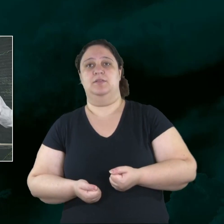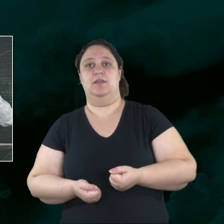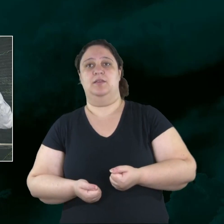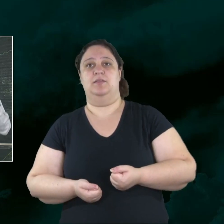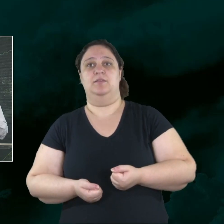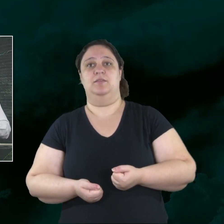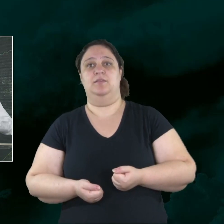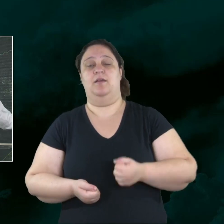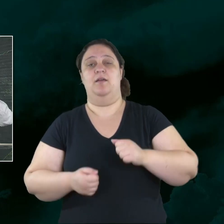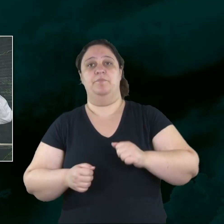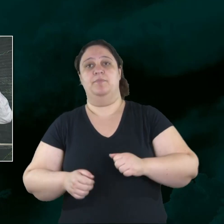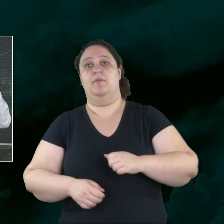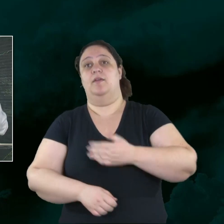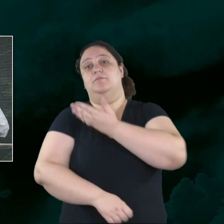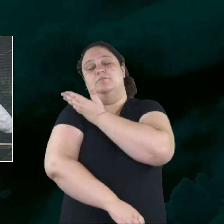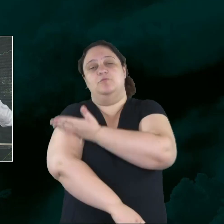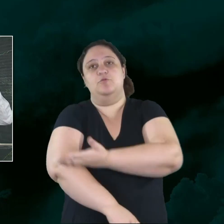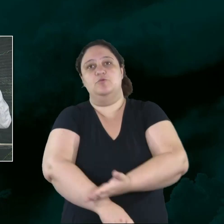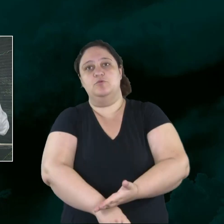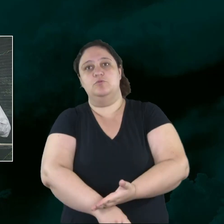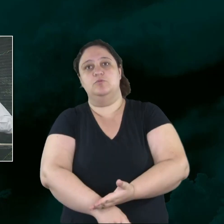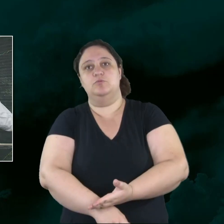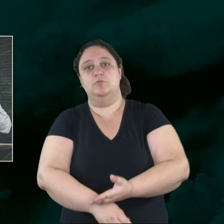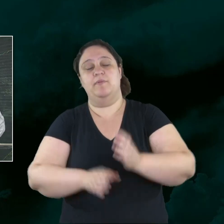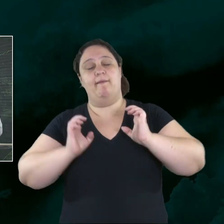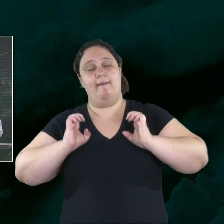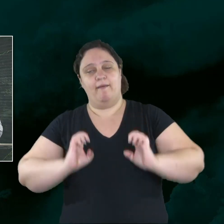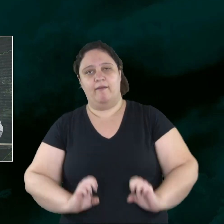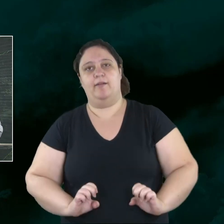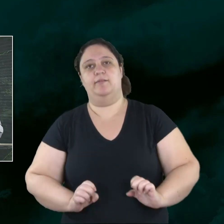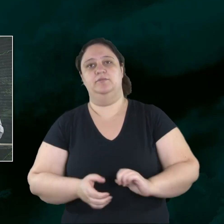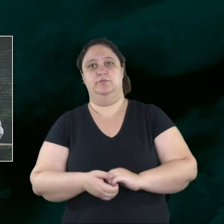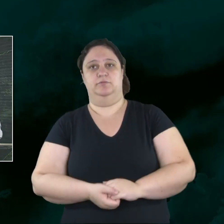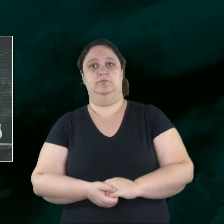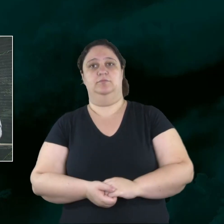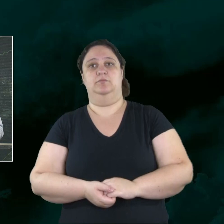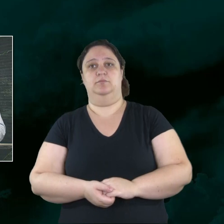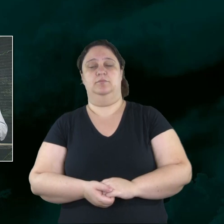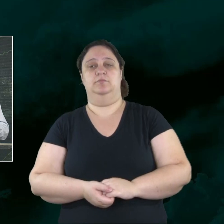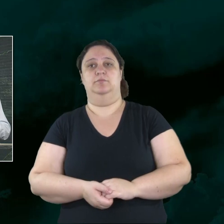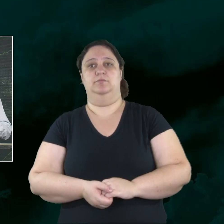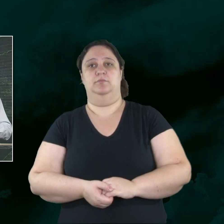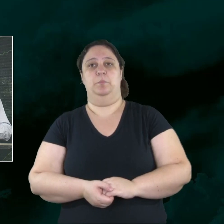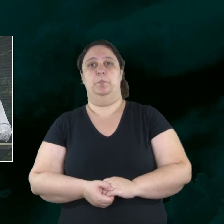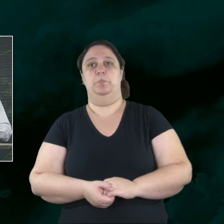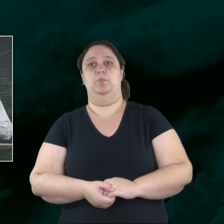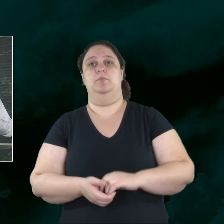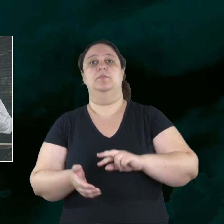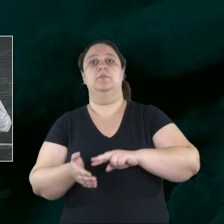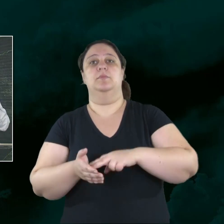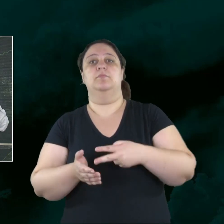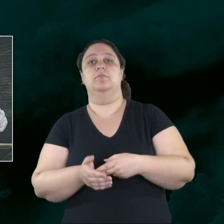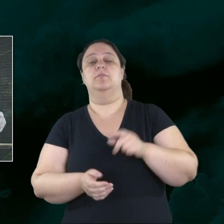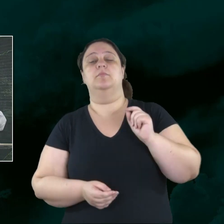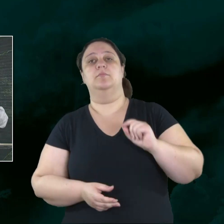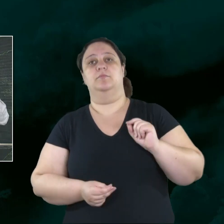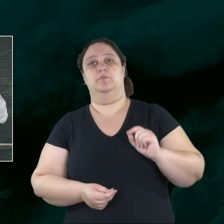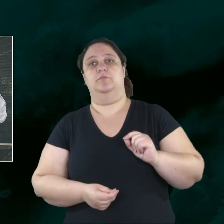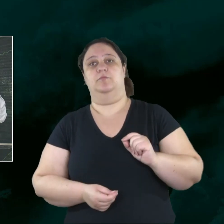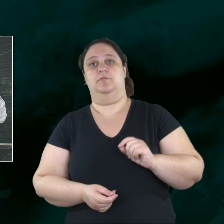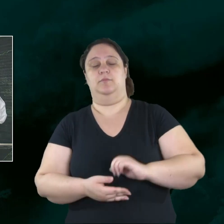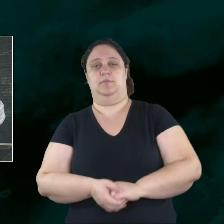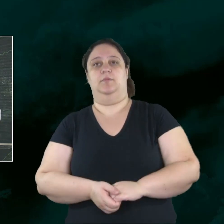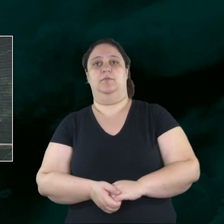Não existe mais um critério universal de valores. Isso quer dizer o quê? Isso quer dizer que você é que